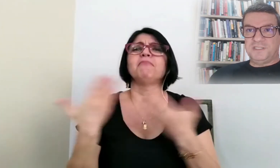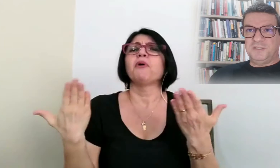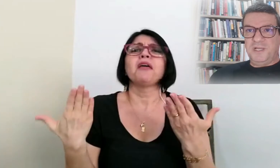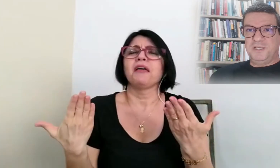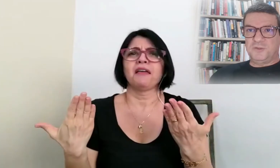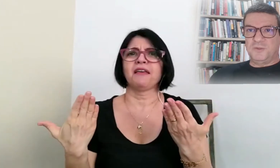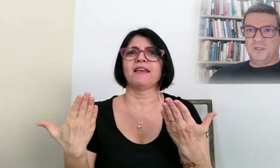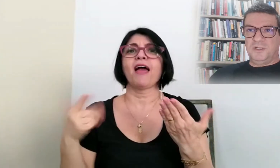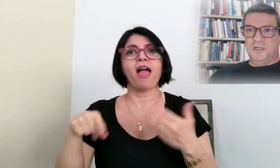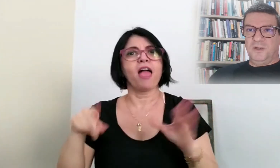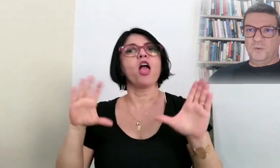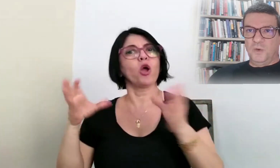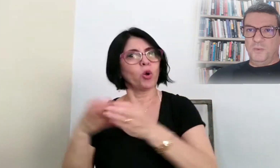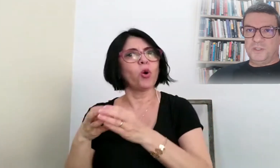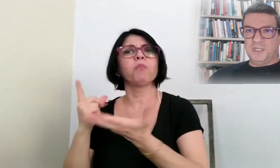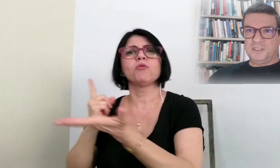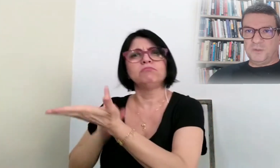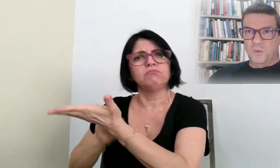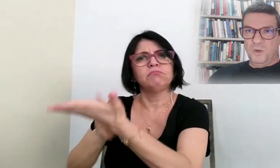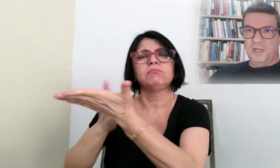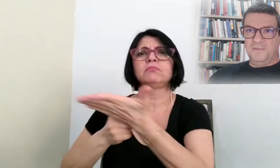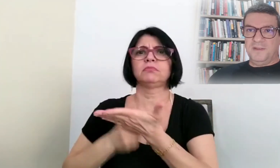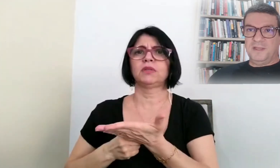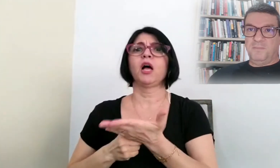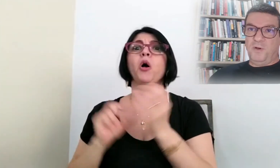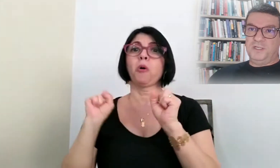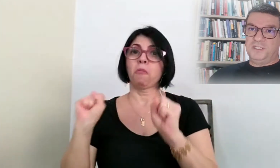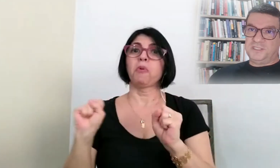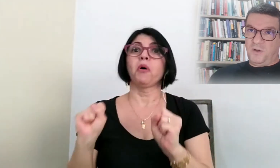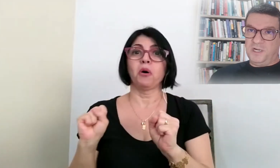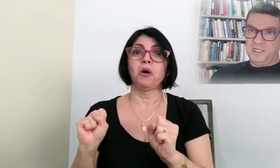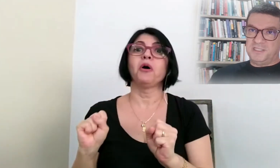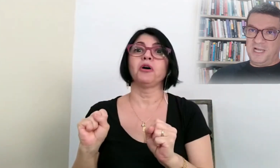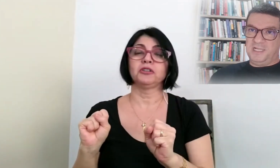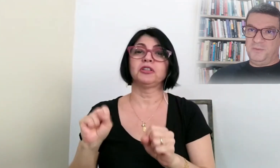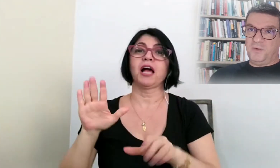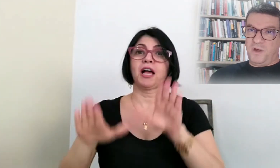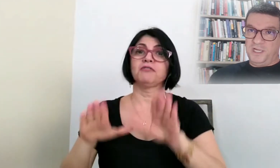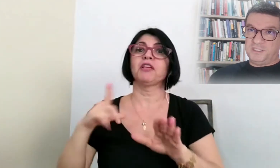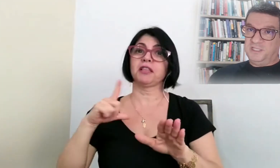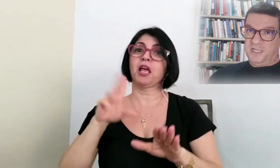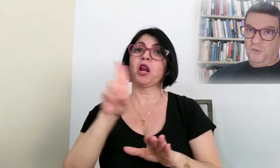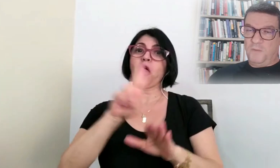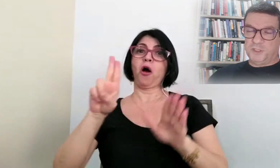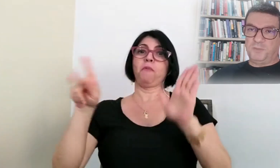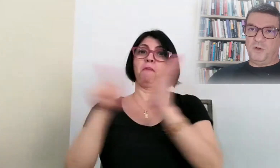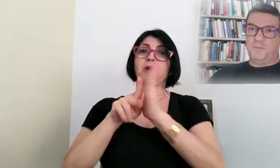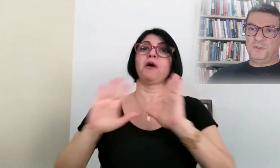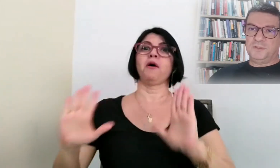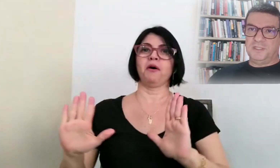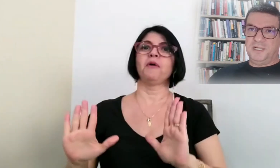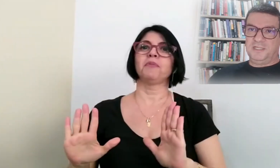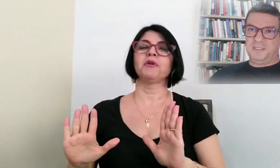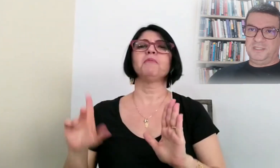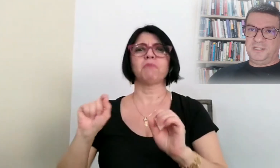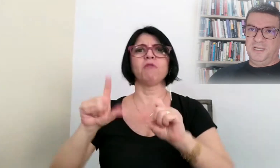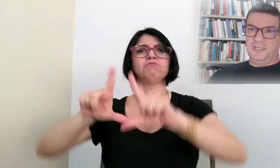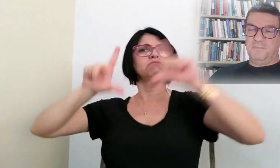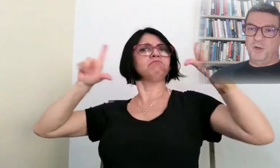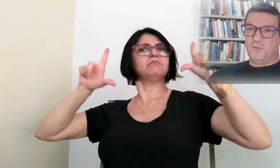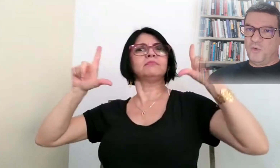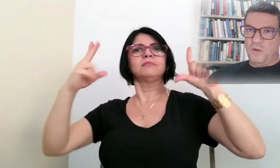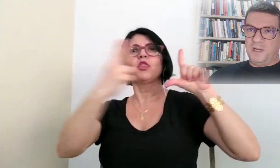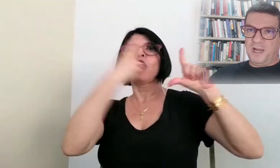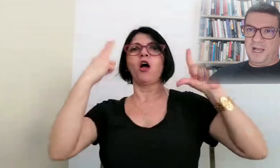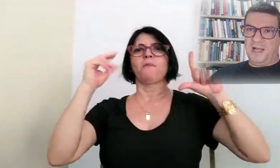O antifascismo é isso. É um grupo que se articula, que pode estar organizado em correntes que têm nomes próprios,